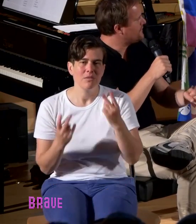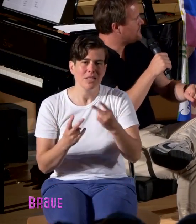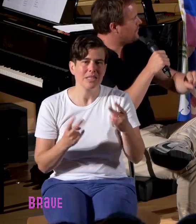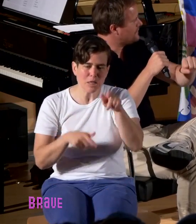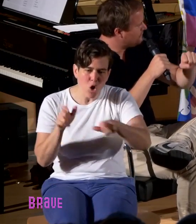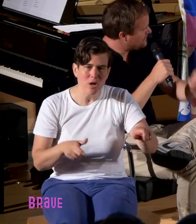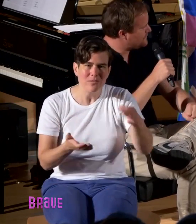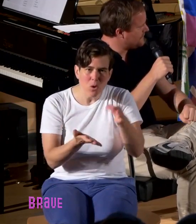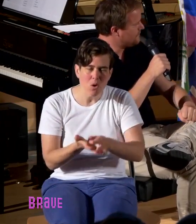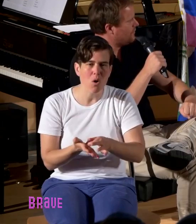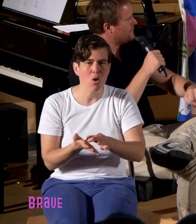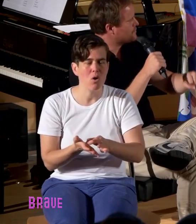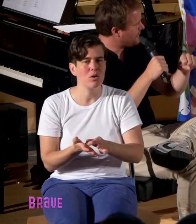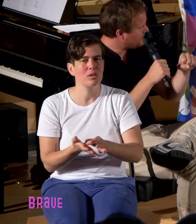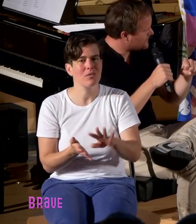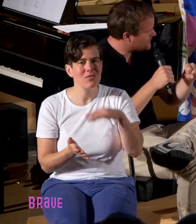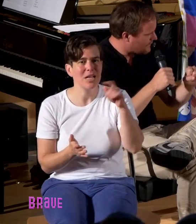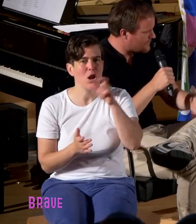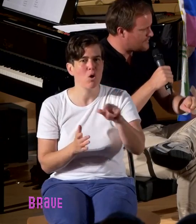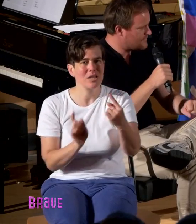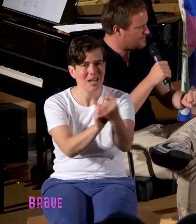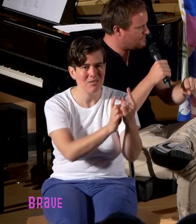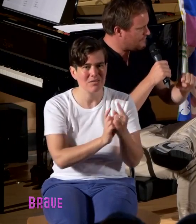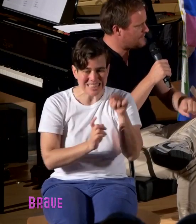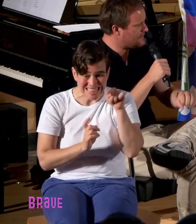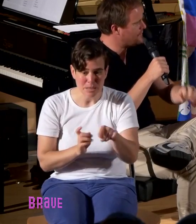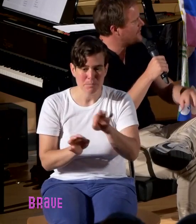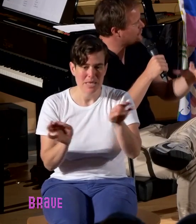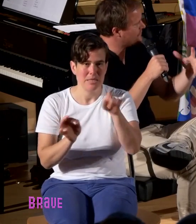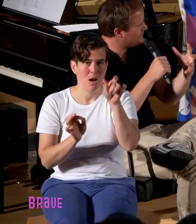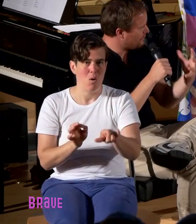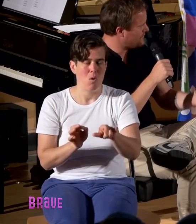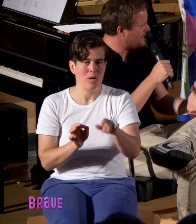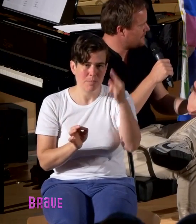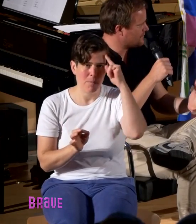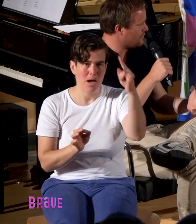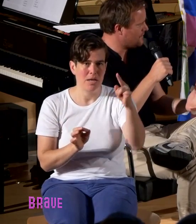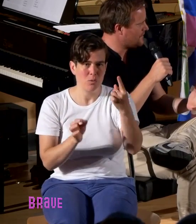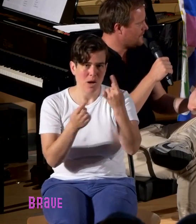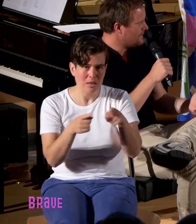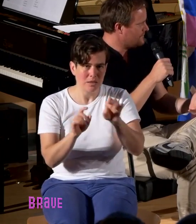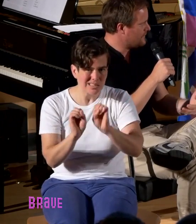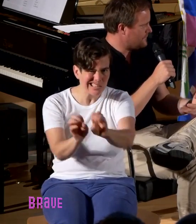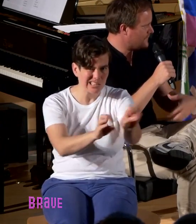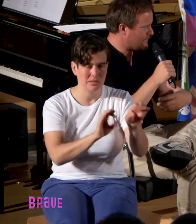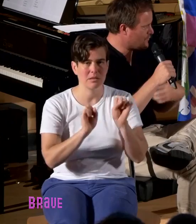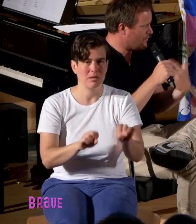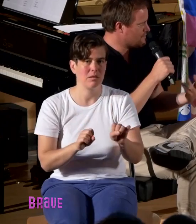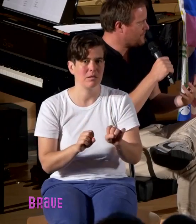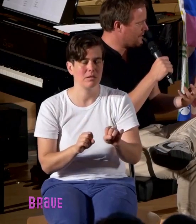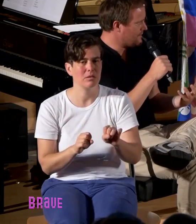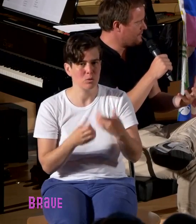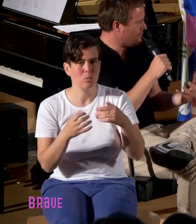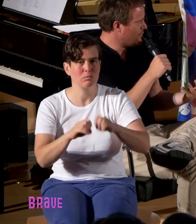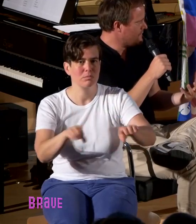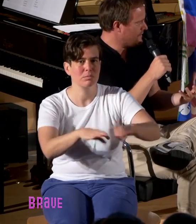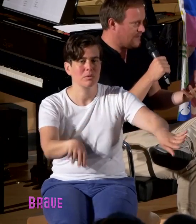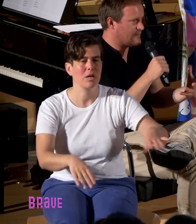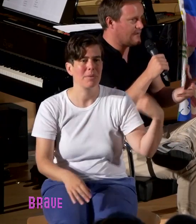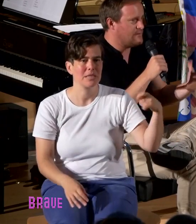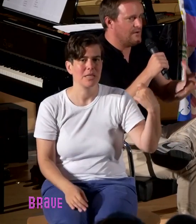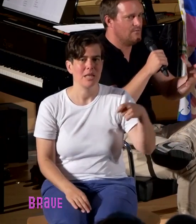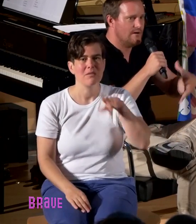die Leute vor Ort, die mit vielen Leuten sprechen, das sind die wichtigen Menschen, die es auch verändern können. So ein komischer